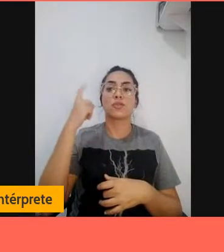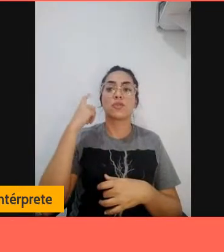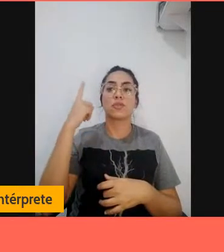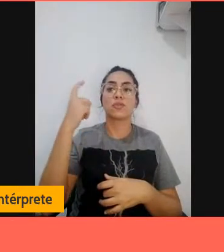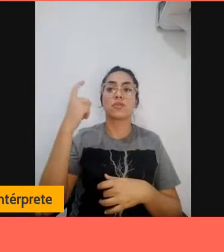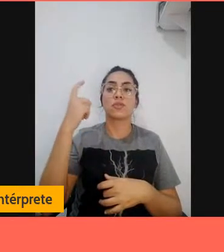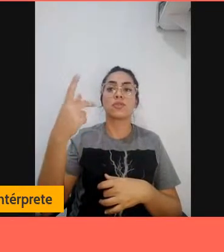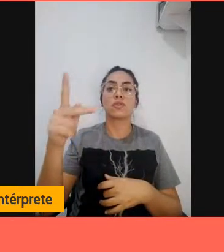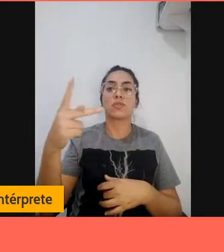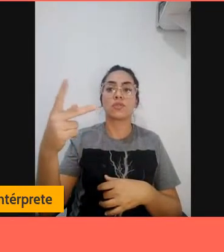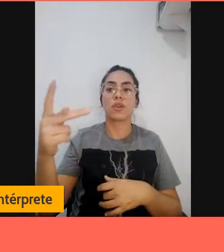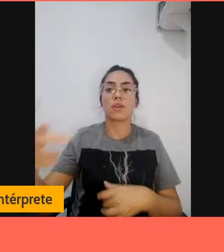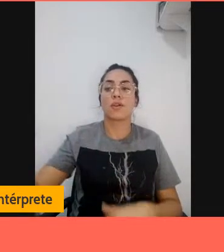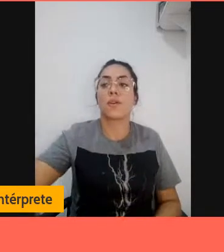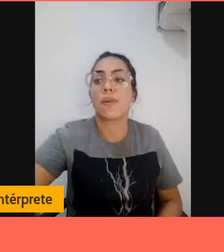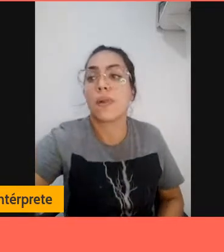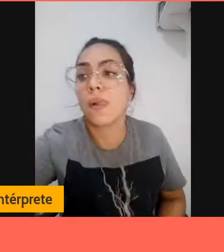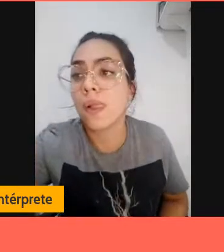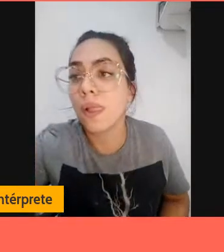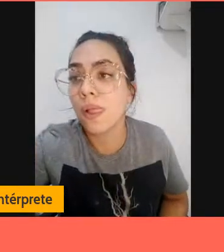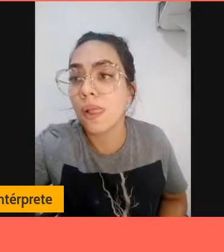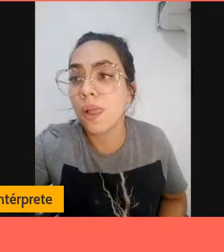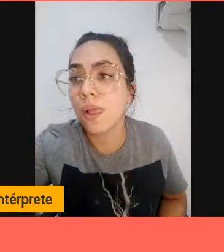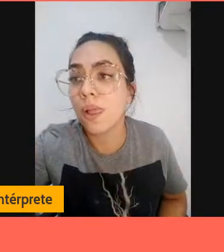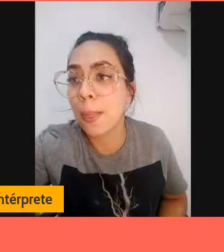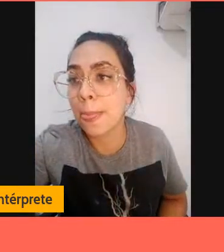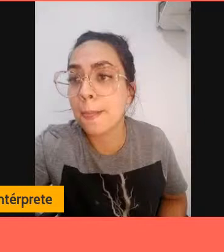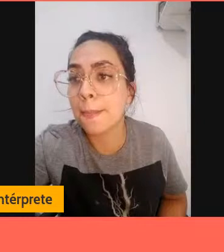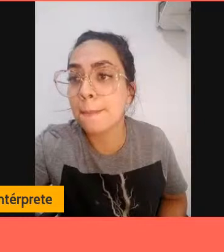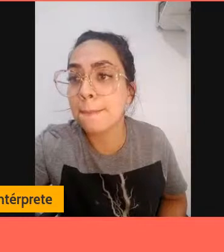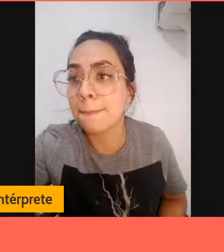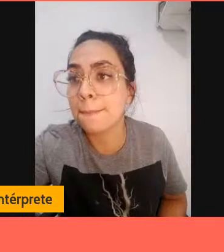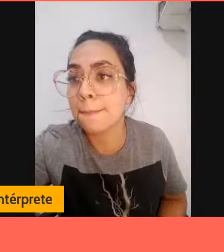se coloca o bem viver